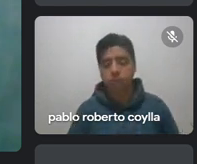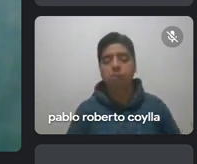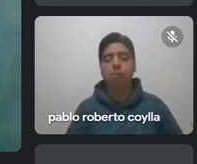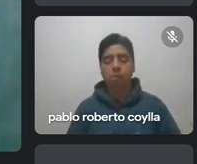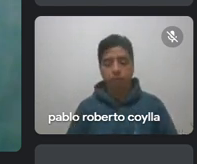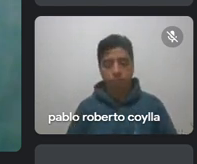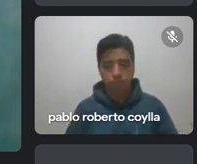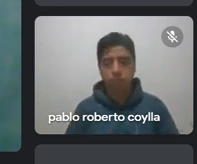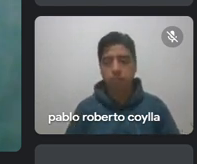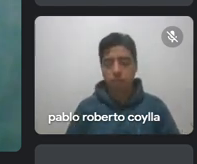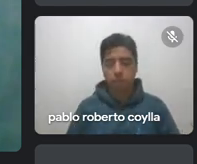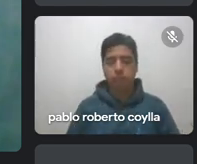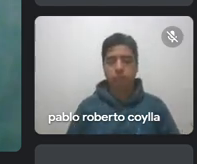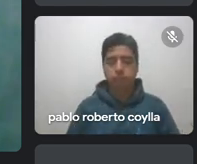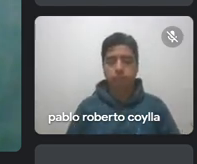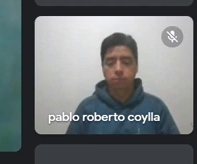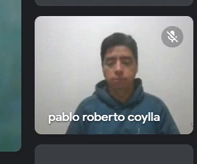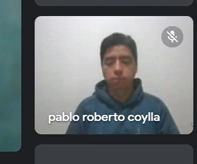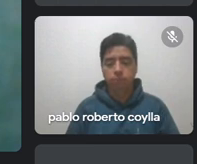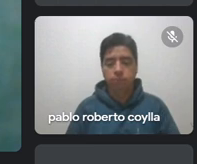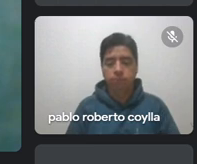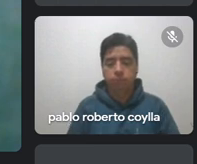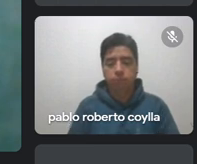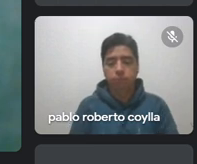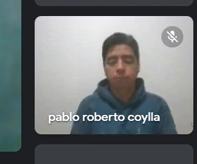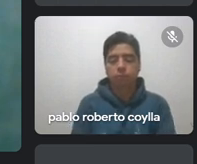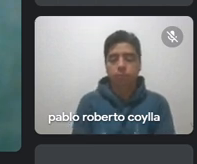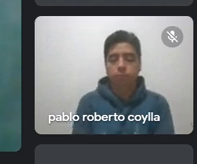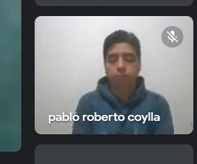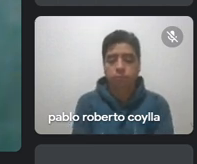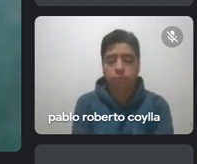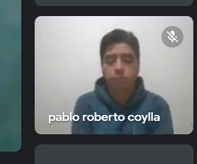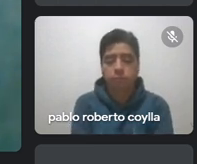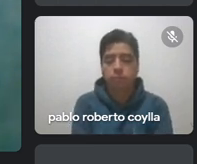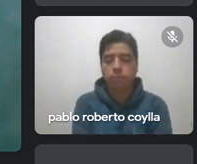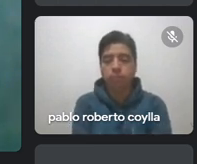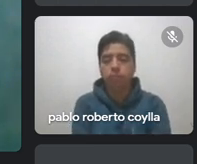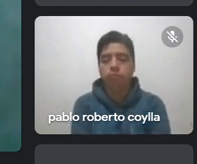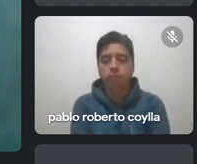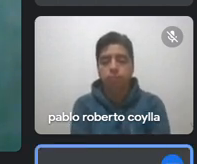Bien. Bueno, ¿alguna otra pregunta?